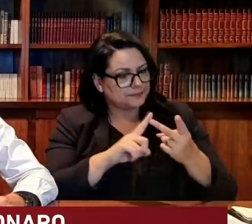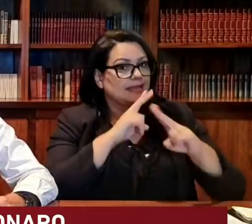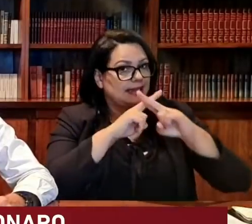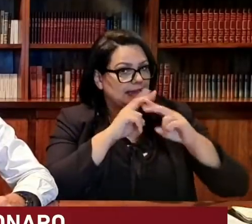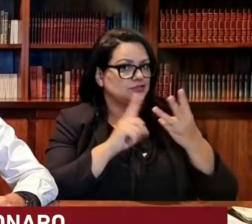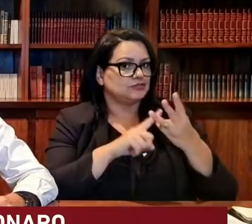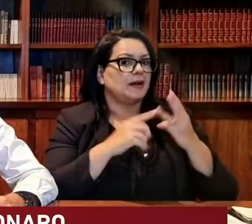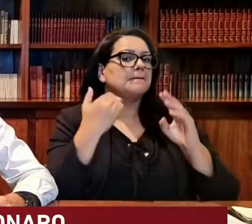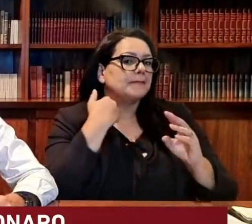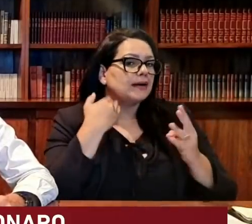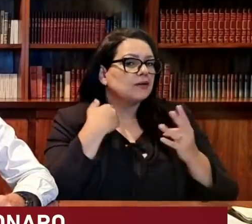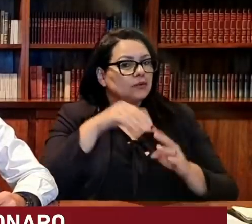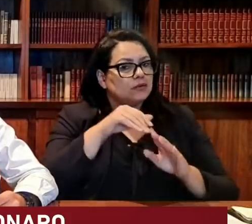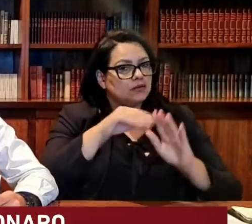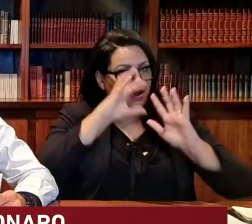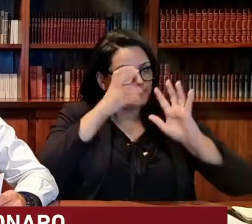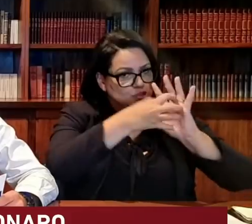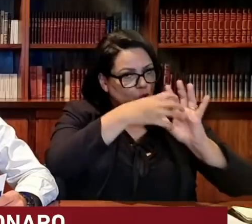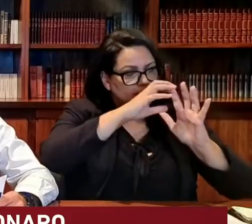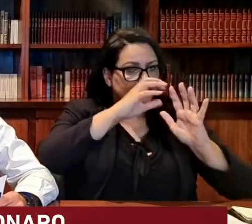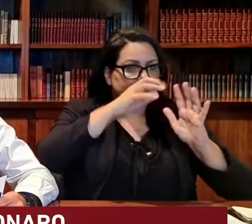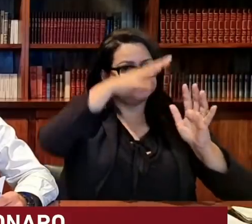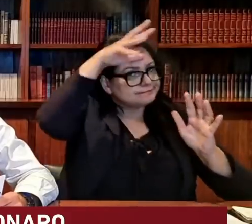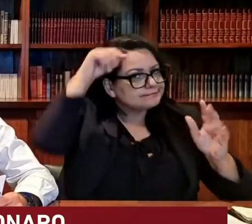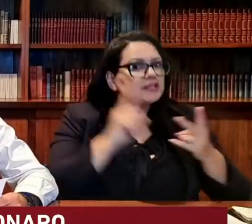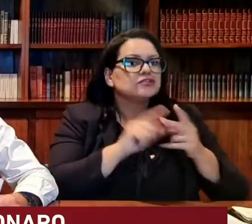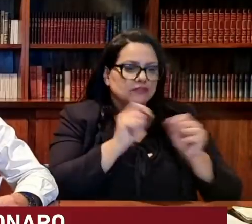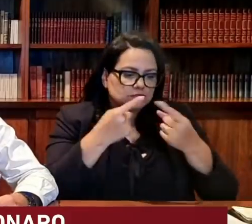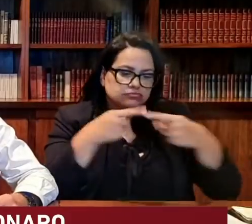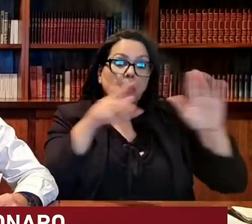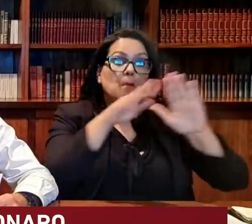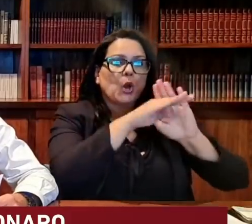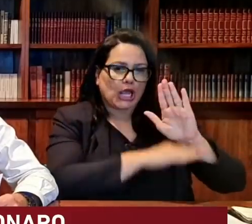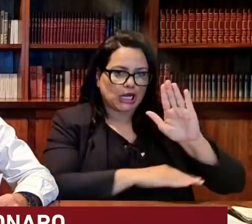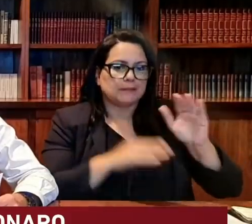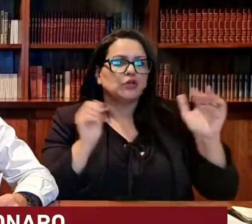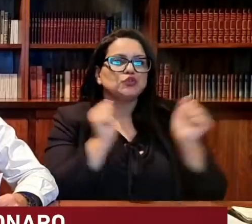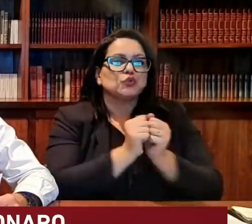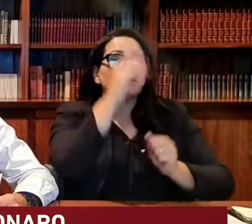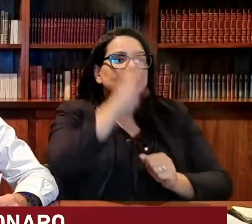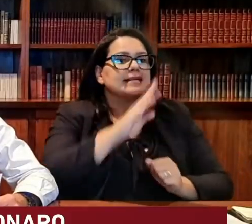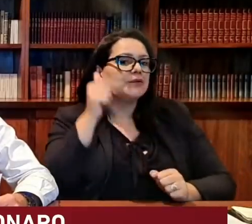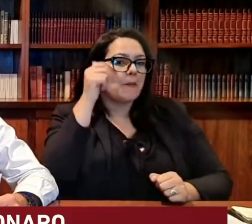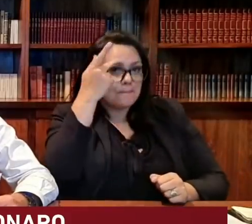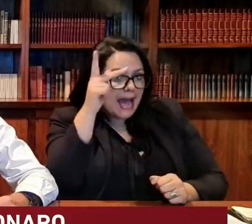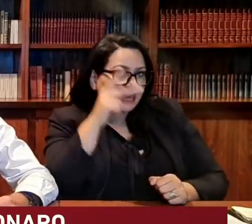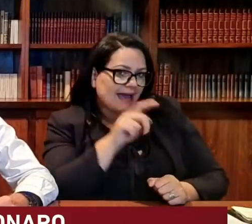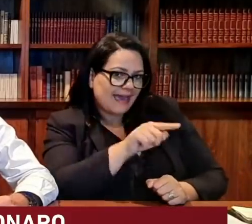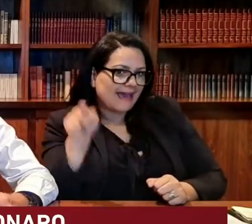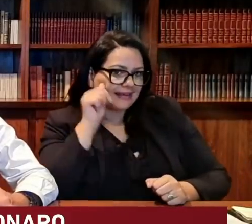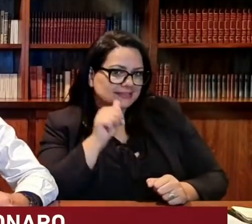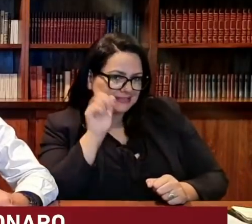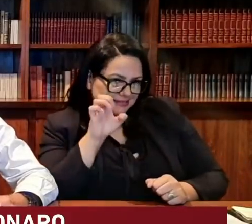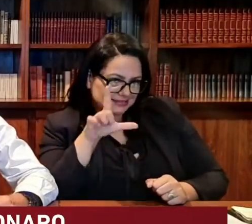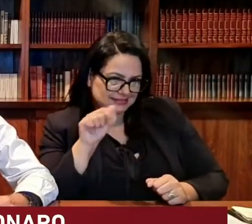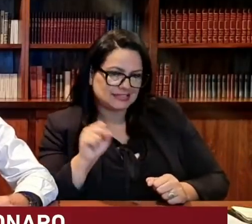Amazônia, e a gente está lançando um programa junto com o nosso portal Brasil para Elas, programas de crédito e produtos de crédito